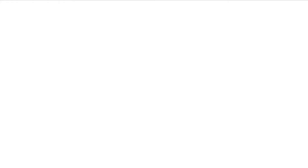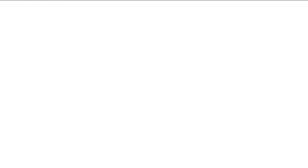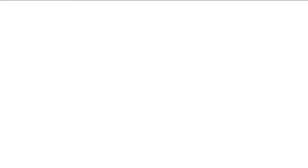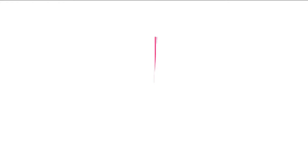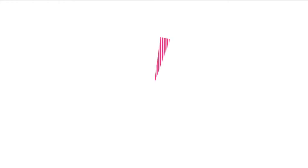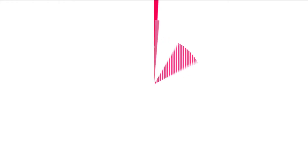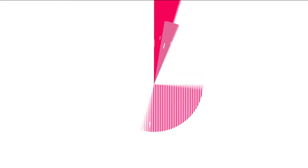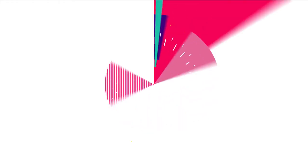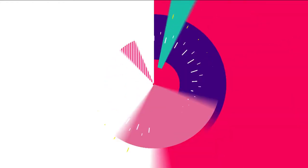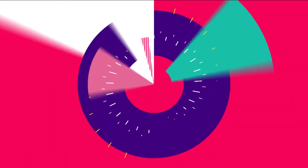Hai